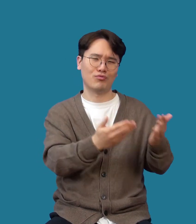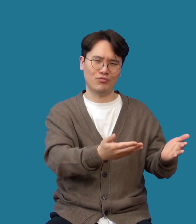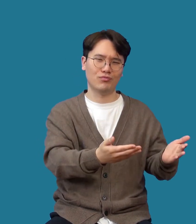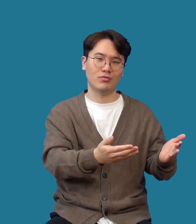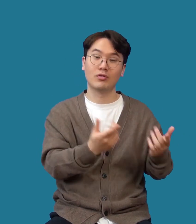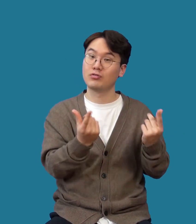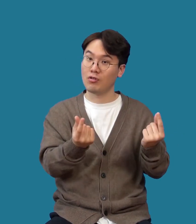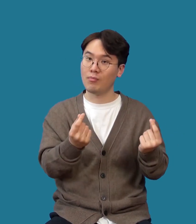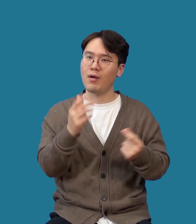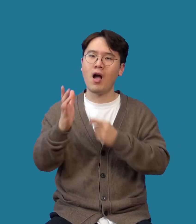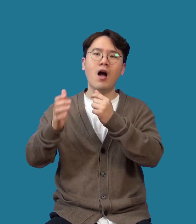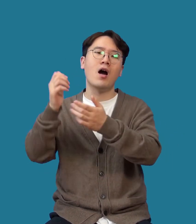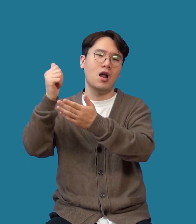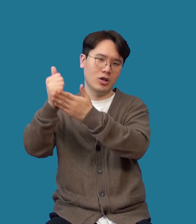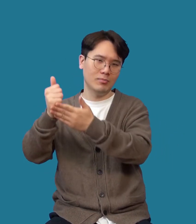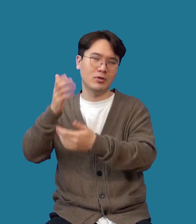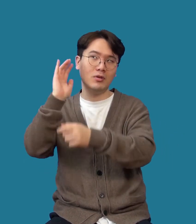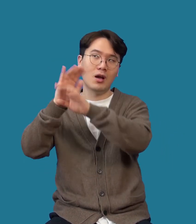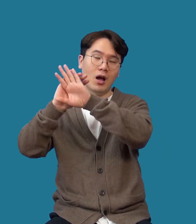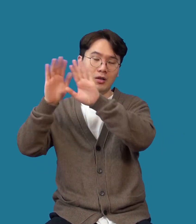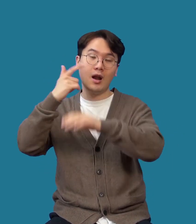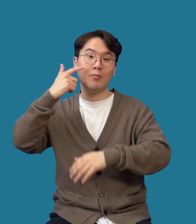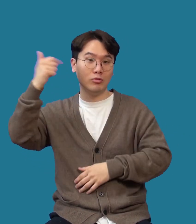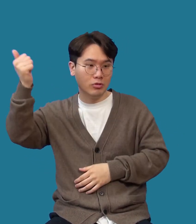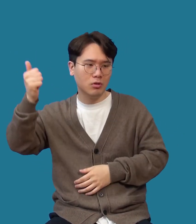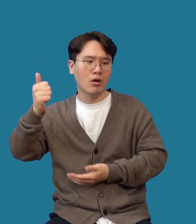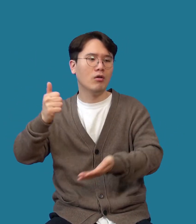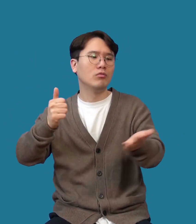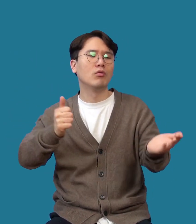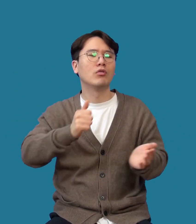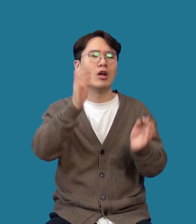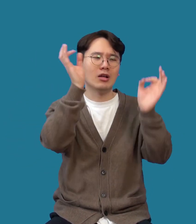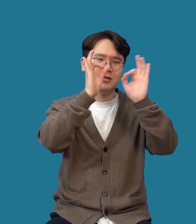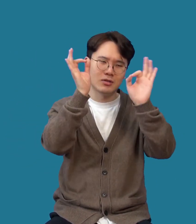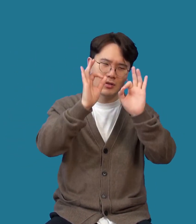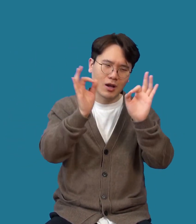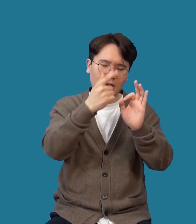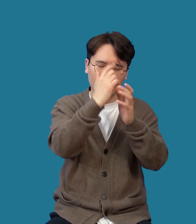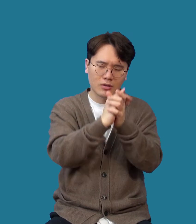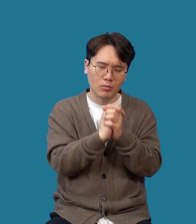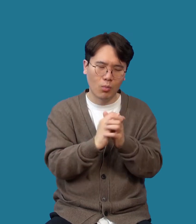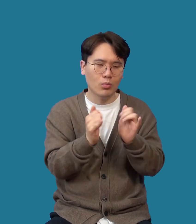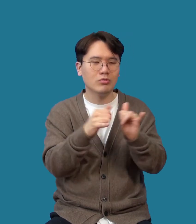자에게 성령을 주시지 않겠느냐. 구하는 자에게 주신다.